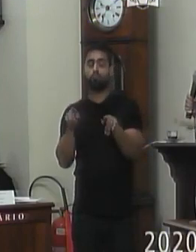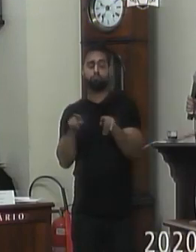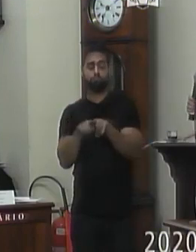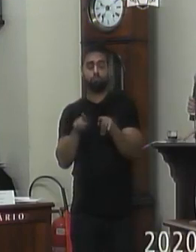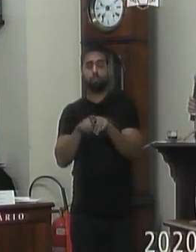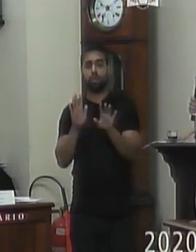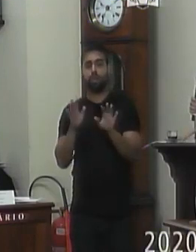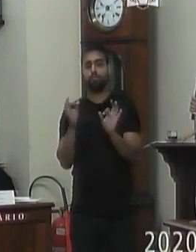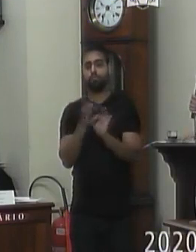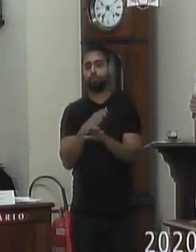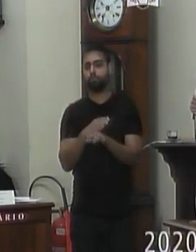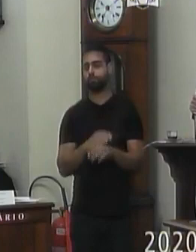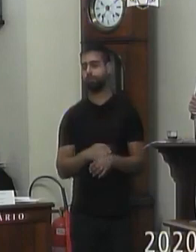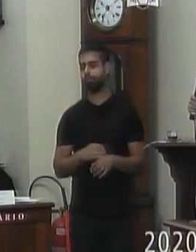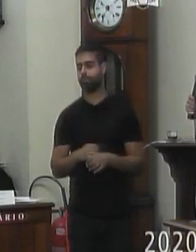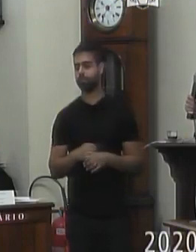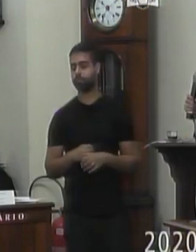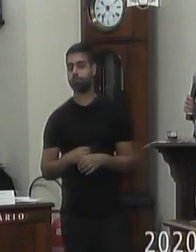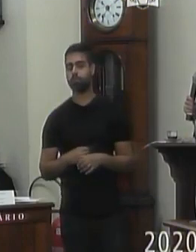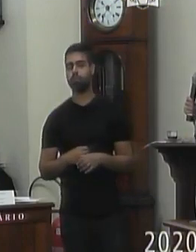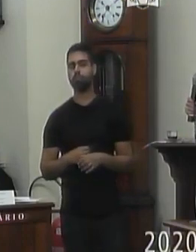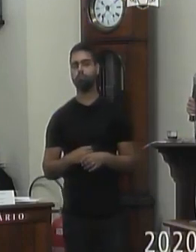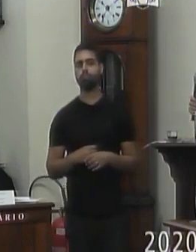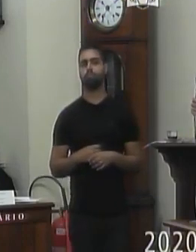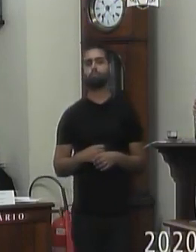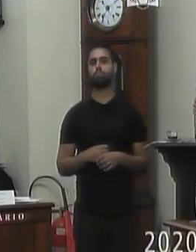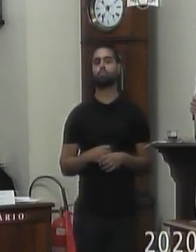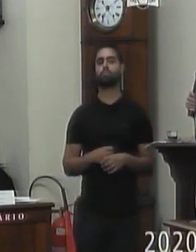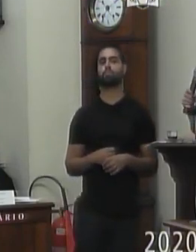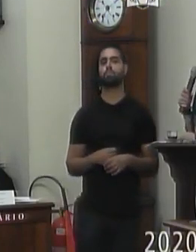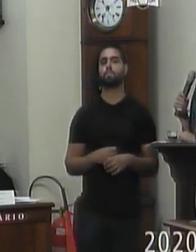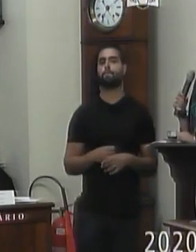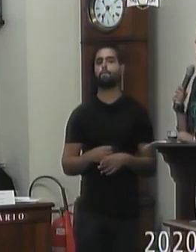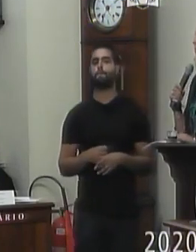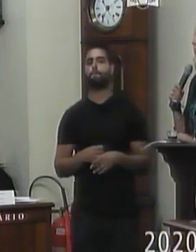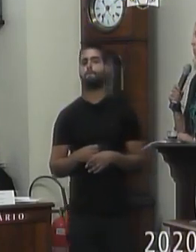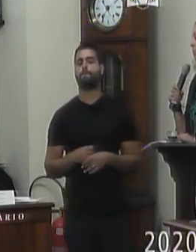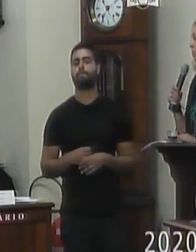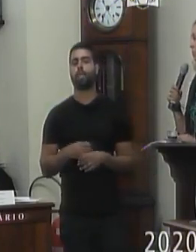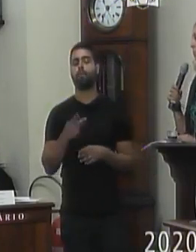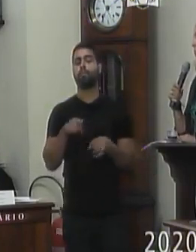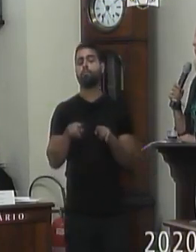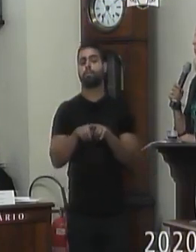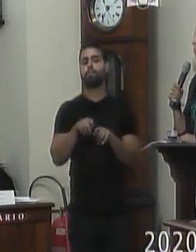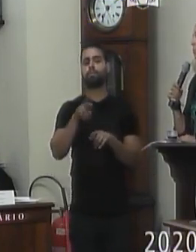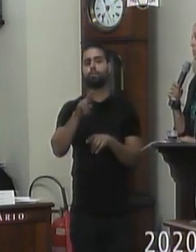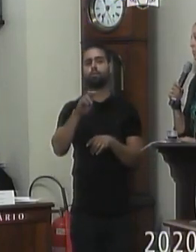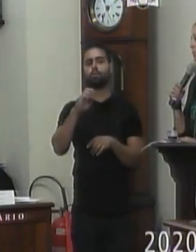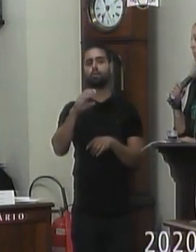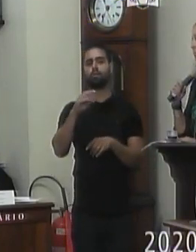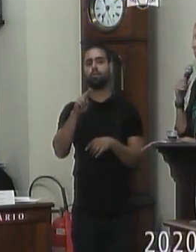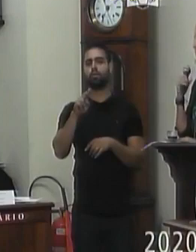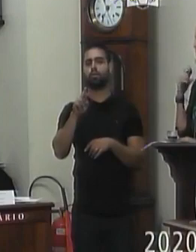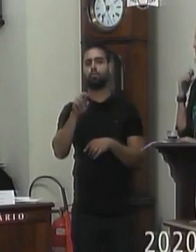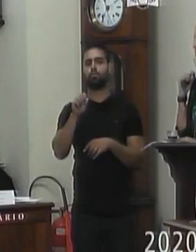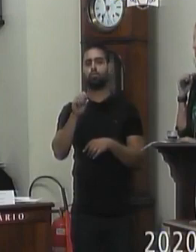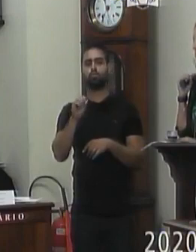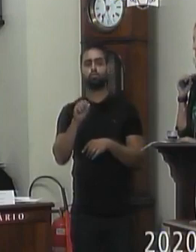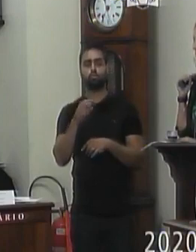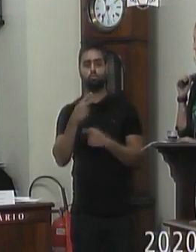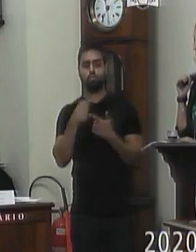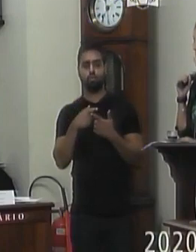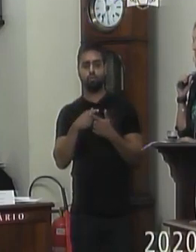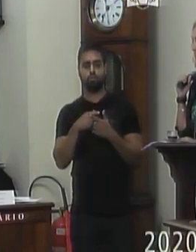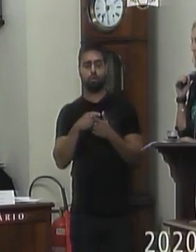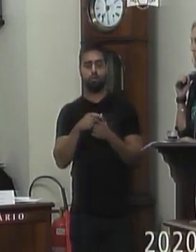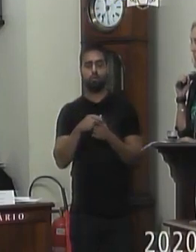está regularizado. Eu falo muito de recurso, porque a gente também não pode tirar de quem mais precisa